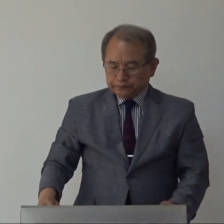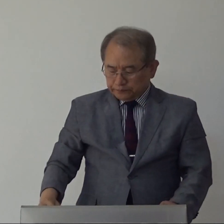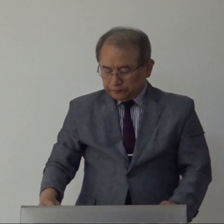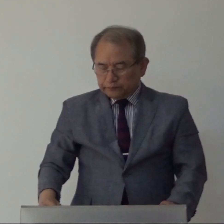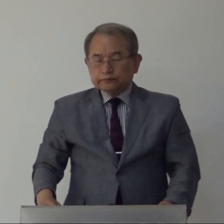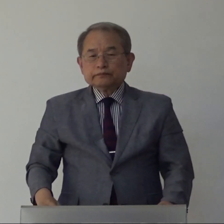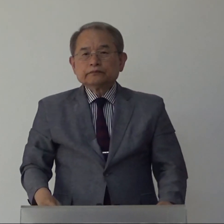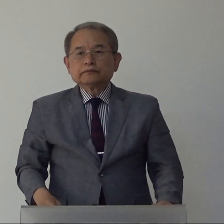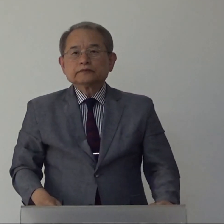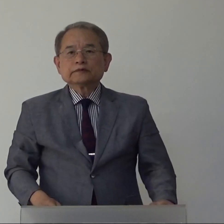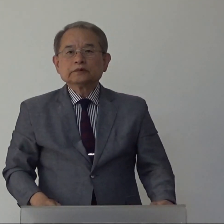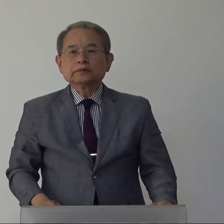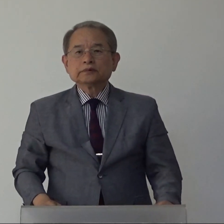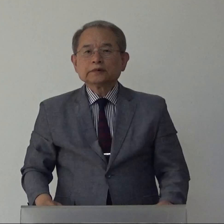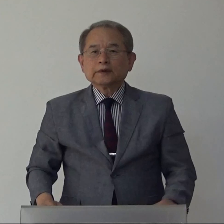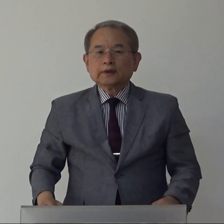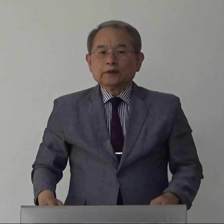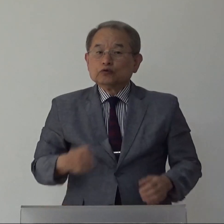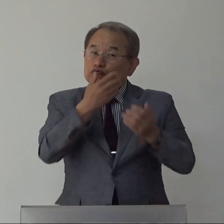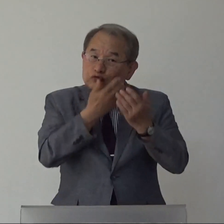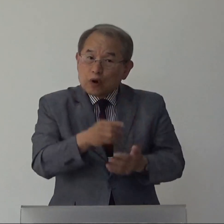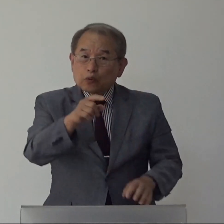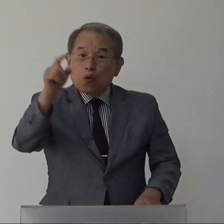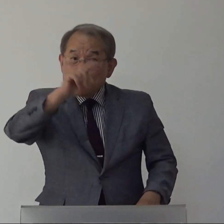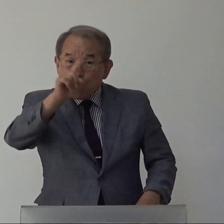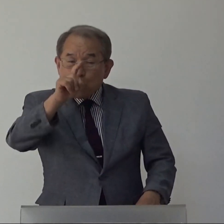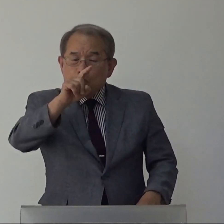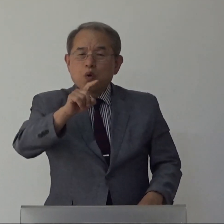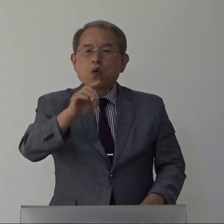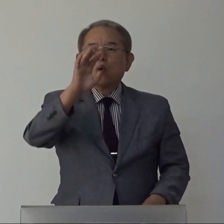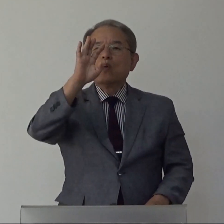그게 먼저 떠올라? 하고 인정해주면 됩니다.